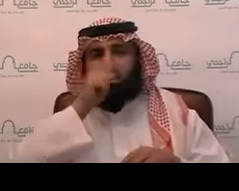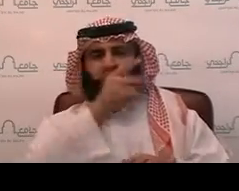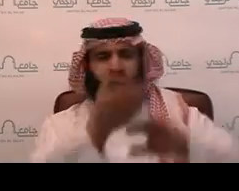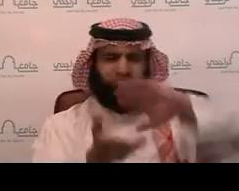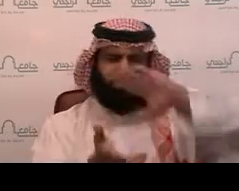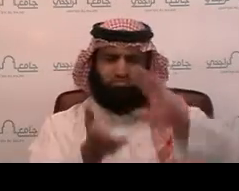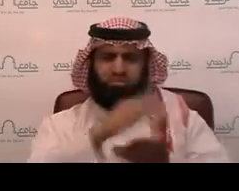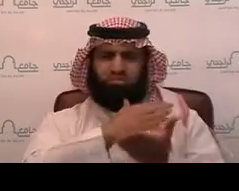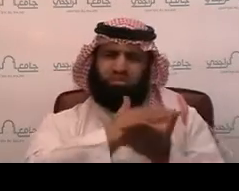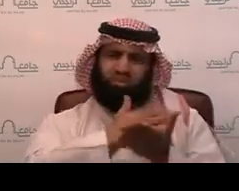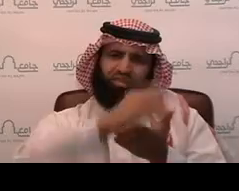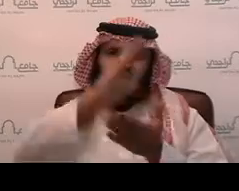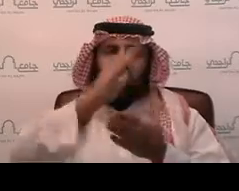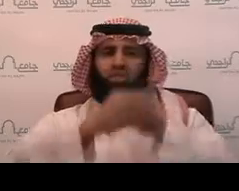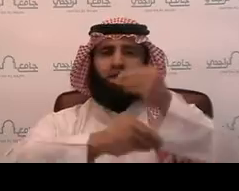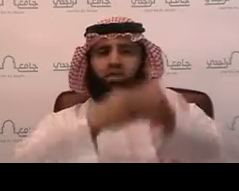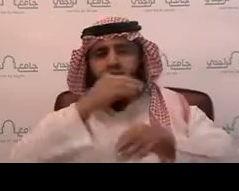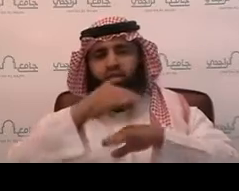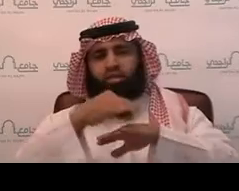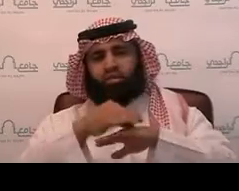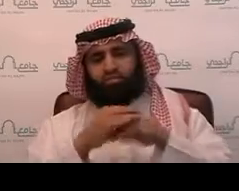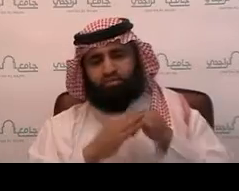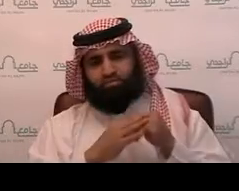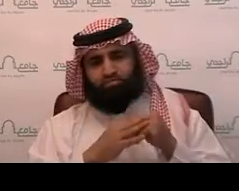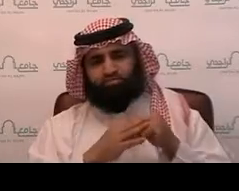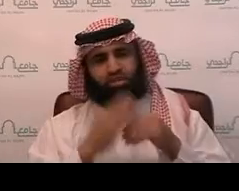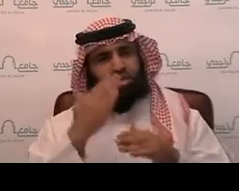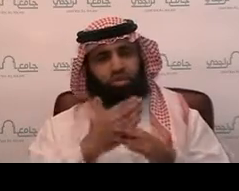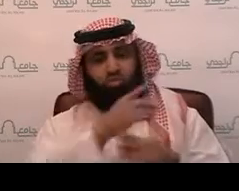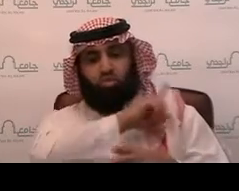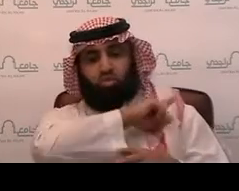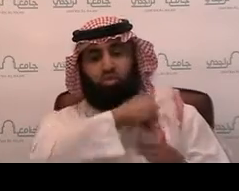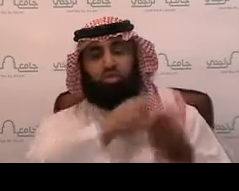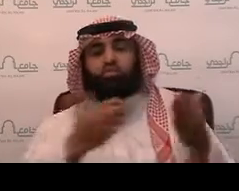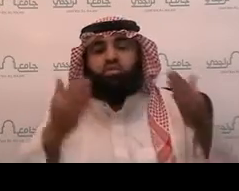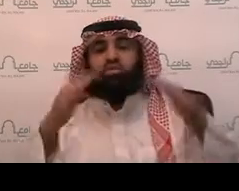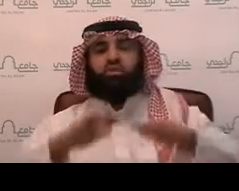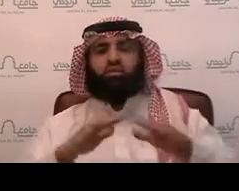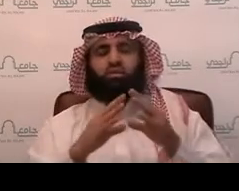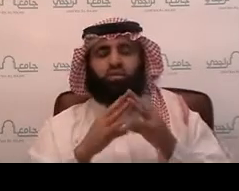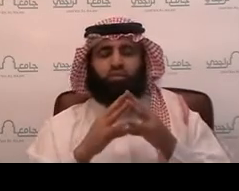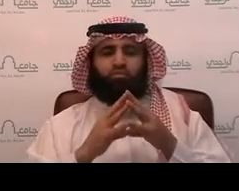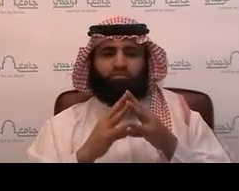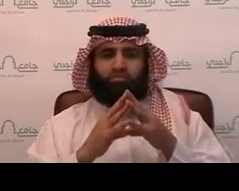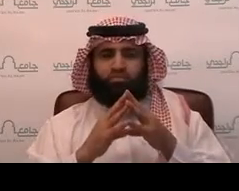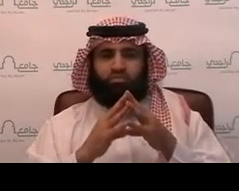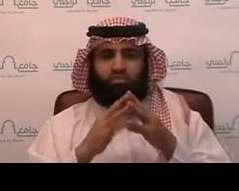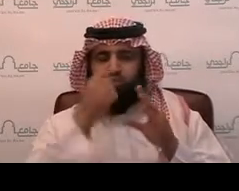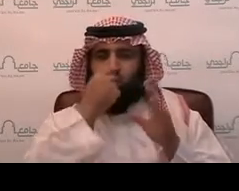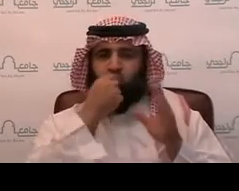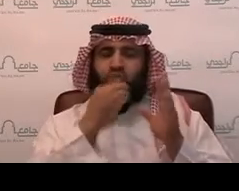فأهلكناهم بذنوبهم وأنشأنا من بعدهم قرنا آخرين. وقال جل وعلا: أولم